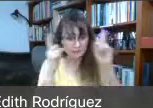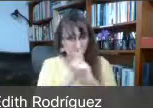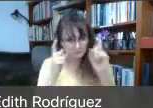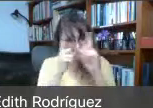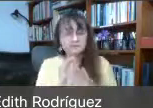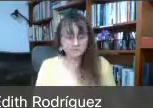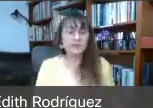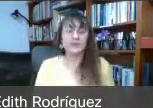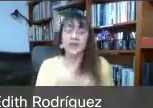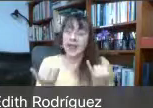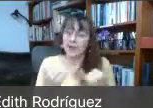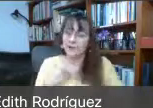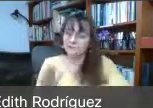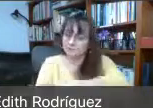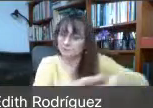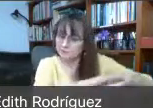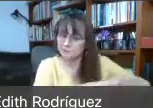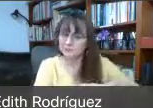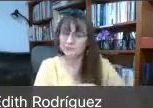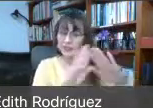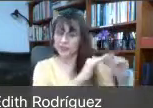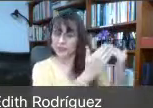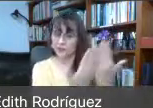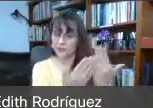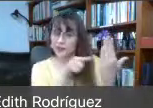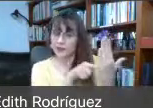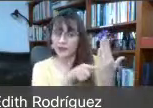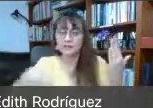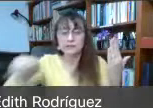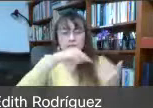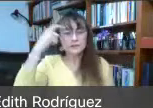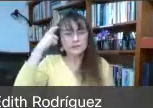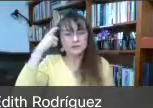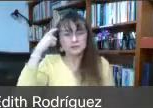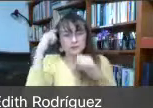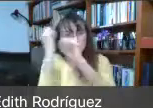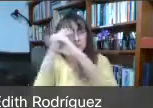que viene desde la lengua. Y esto es un tema muy interesante de tratar.